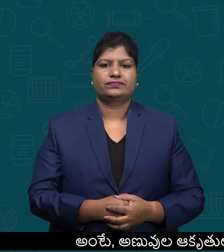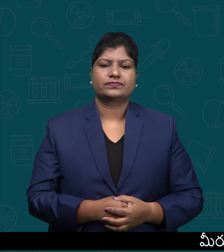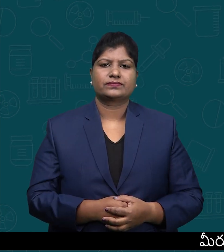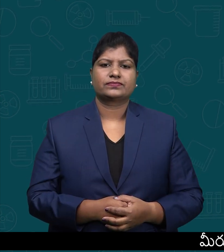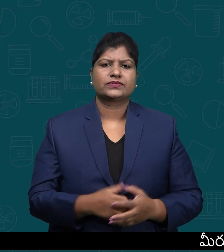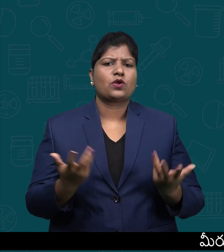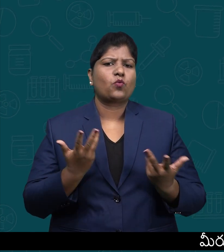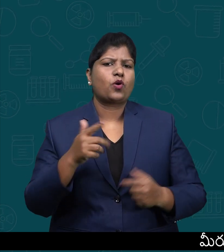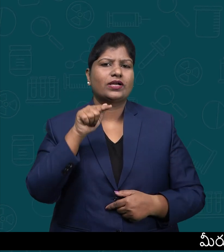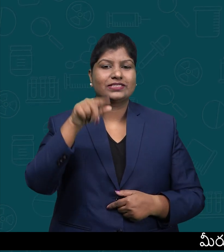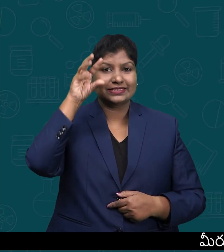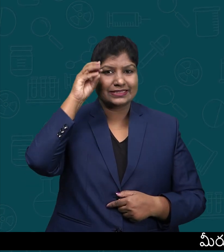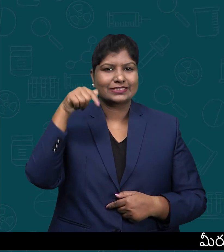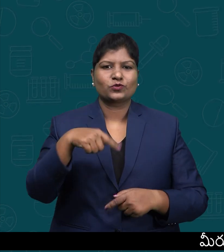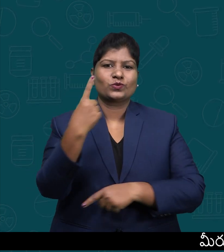మీరు నేర్చుకున్నారు.